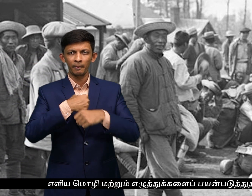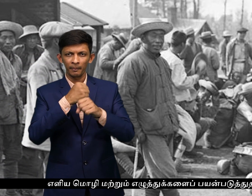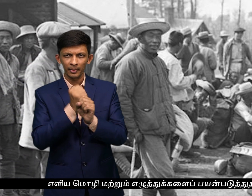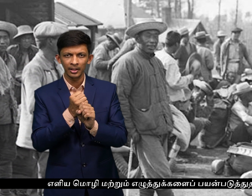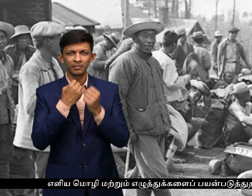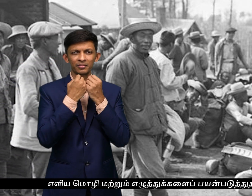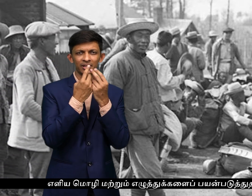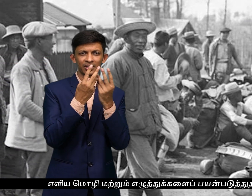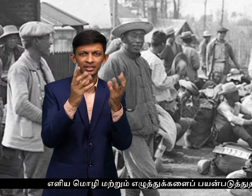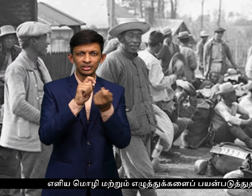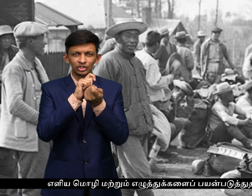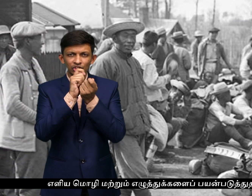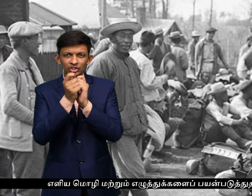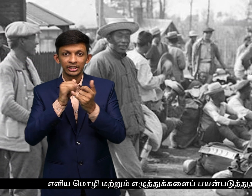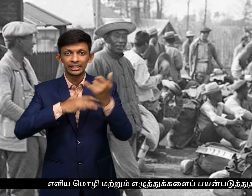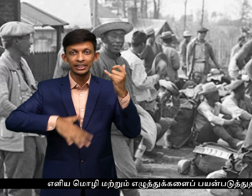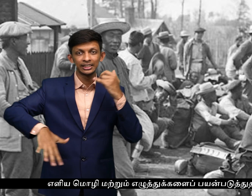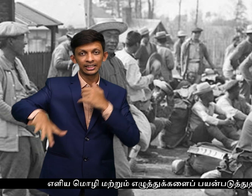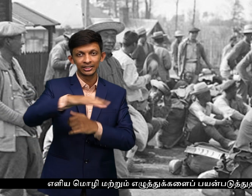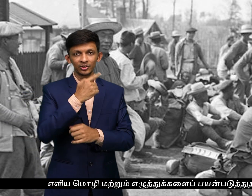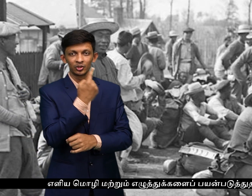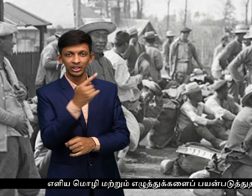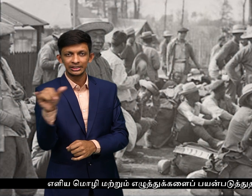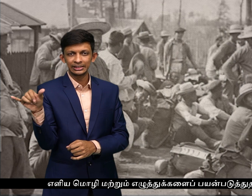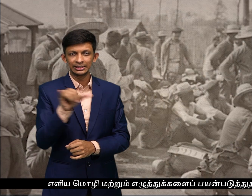எளிய மொழி மற்றும் எழுத்துக்களை பயன்படுத்துதல்,